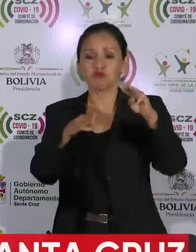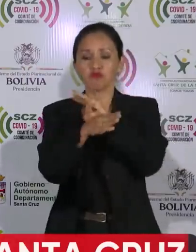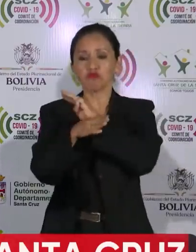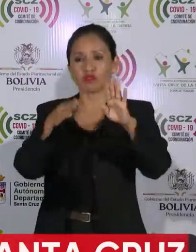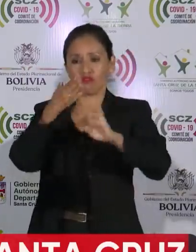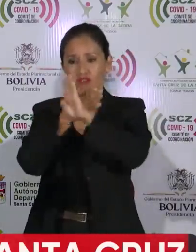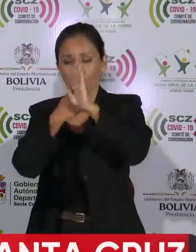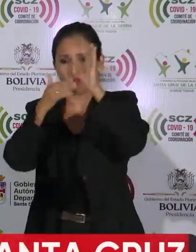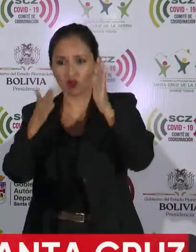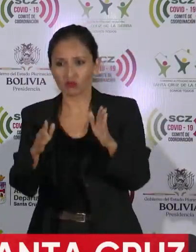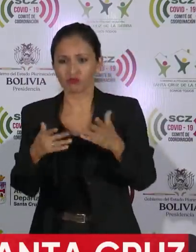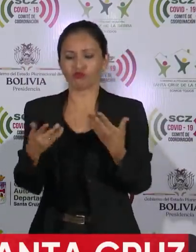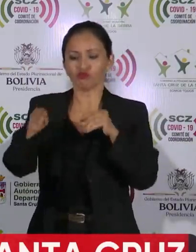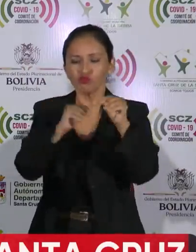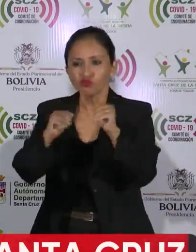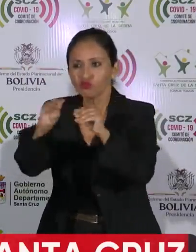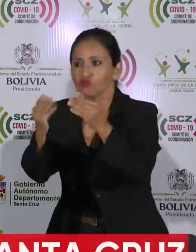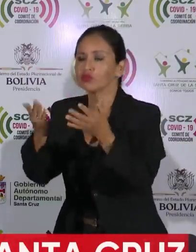actuando,